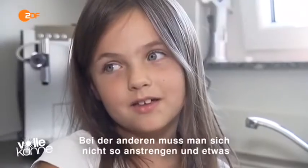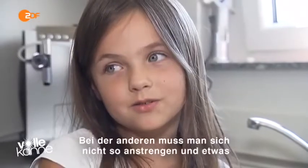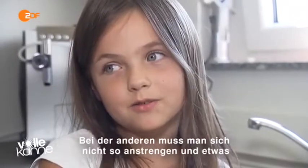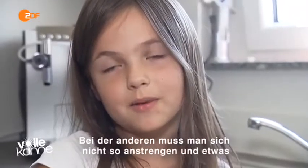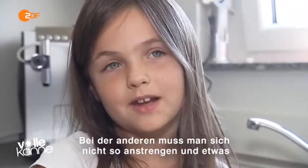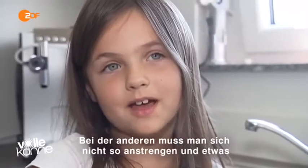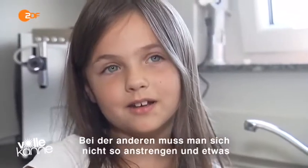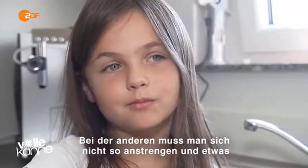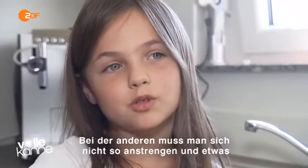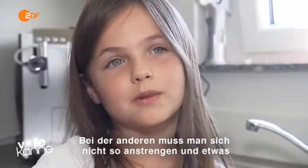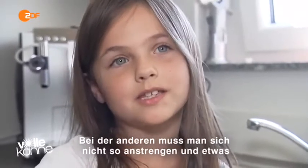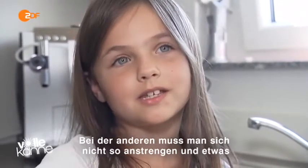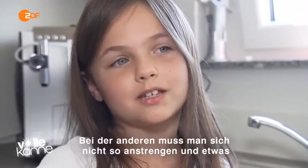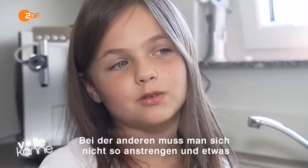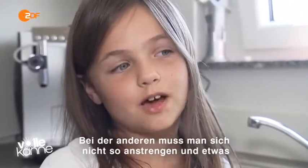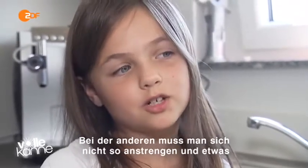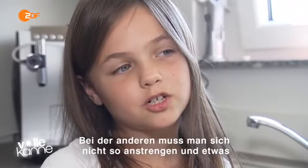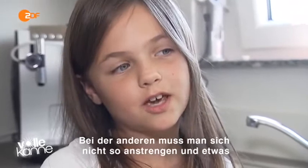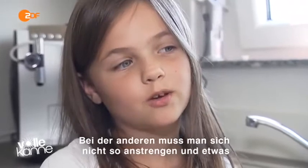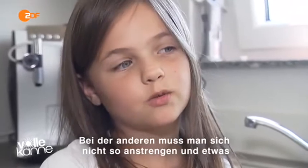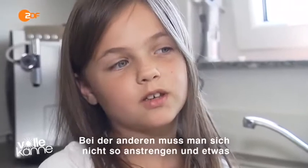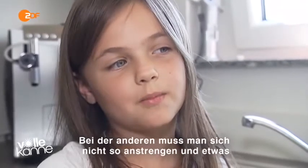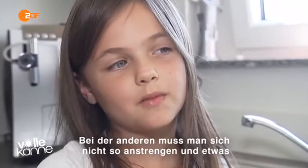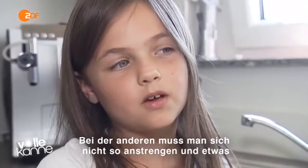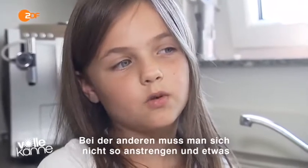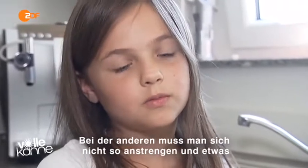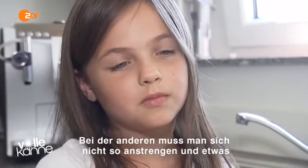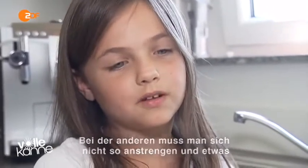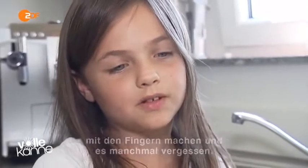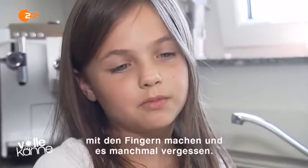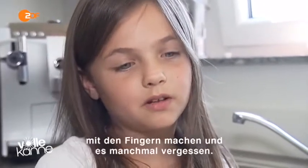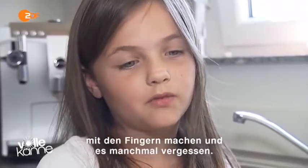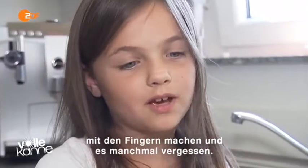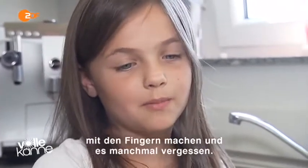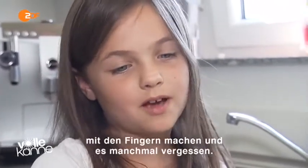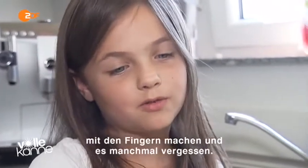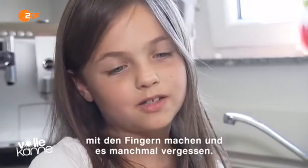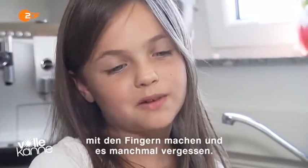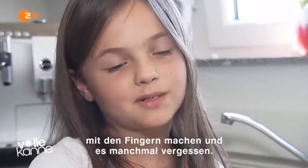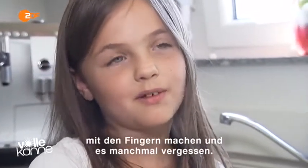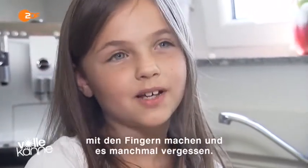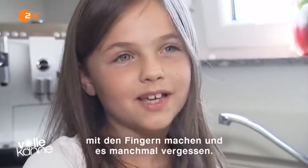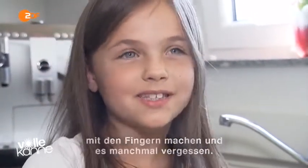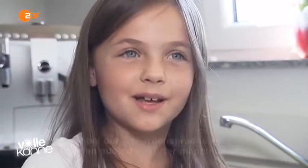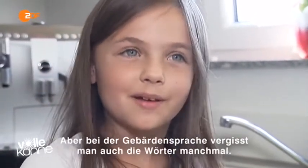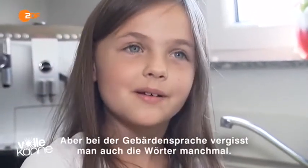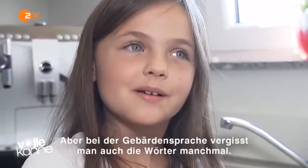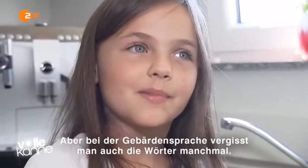Also bei der anderen muss man sich nicht so anstrengen und etwas mit den Fingern machen und es manchmal vergessen. Aber bei